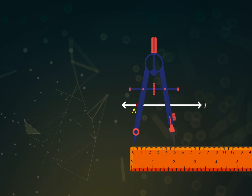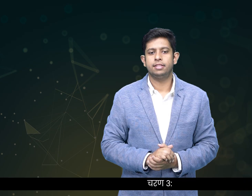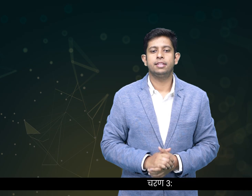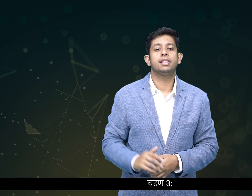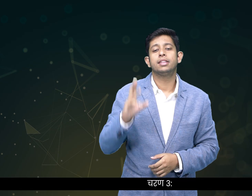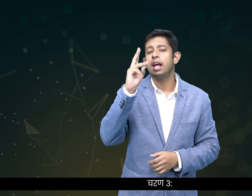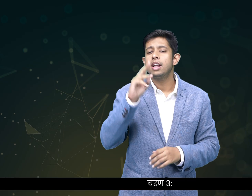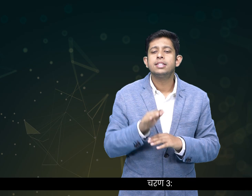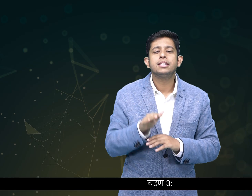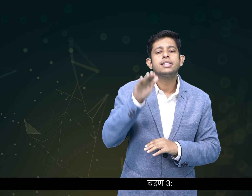चरण 3.